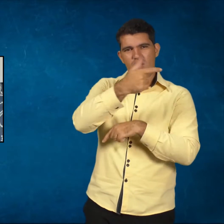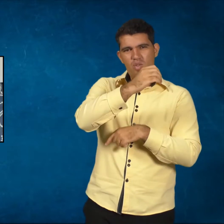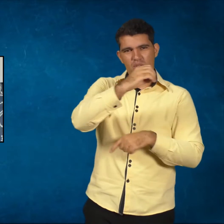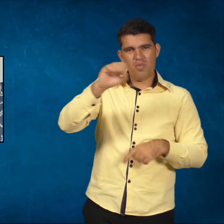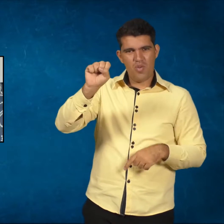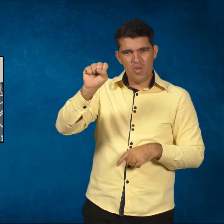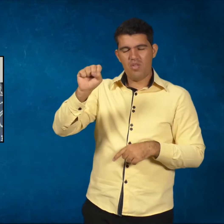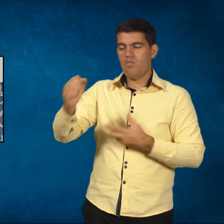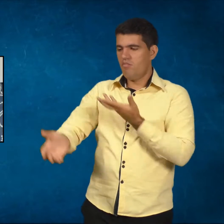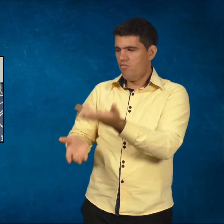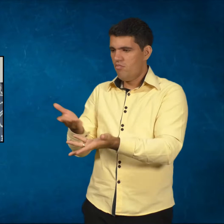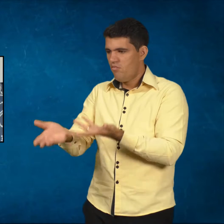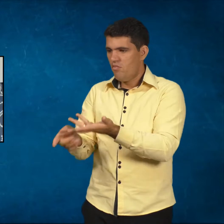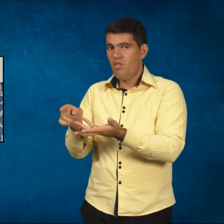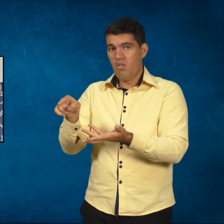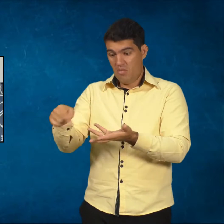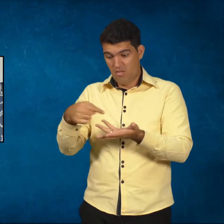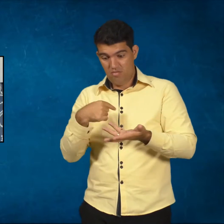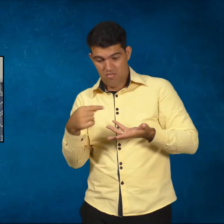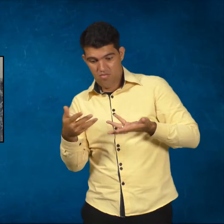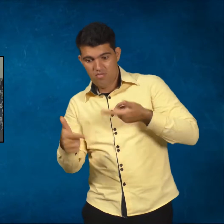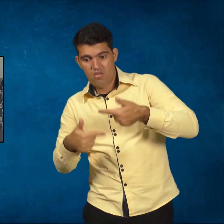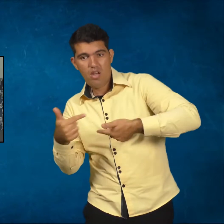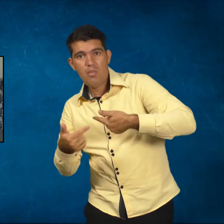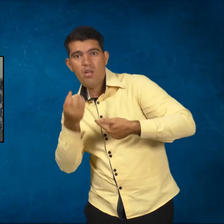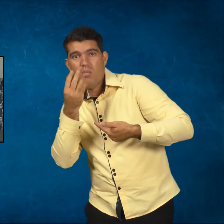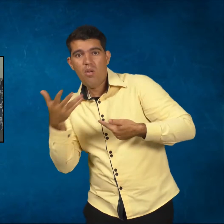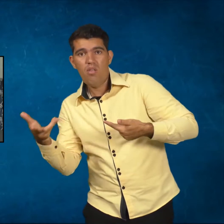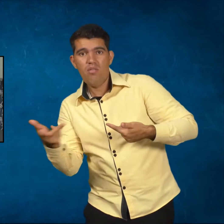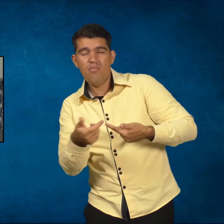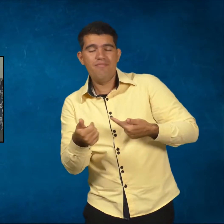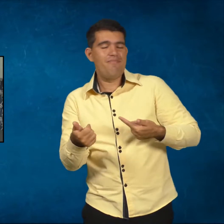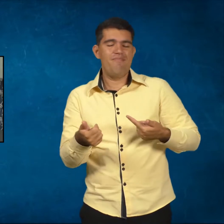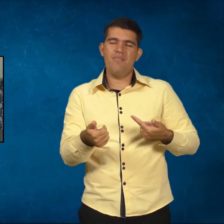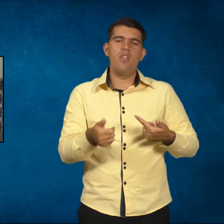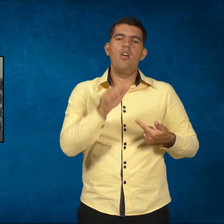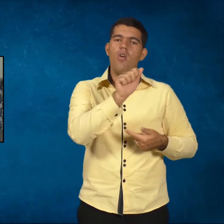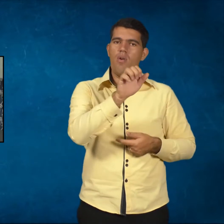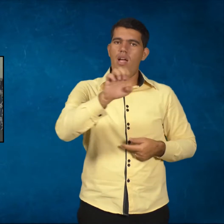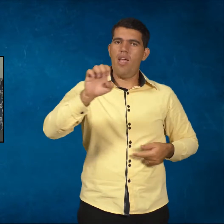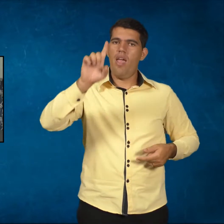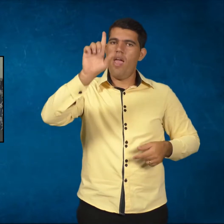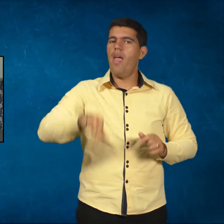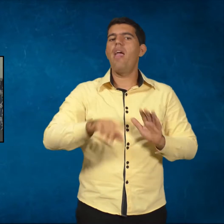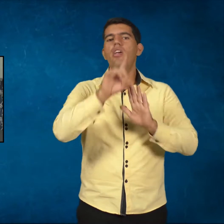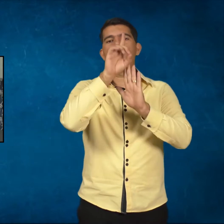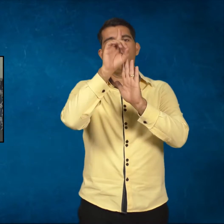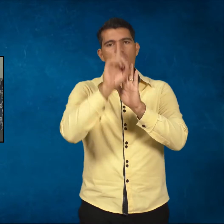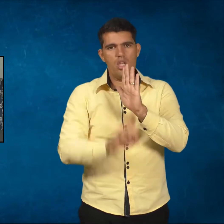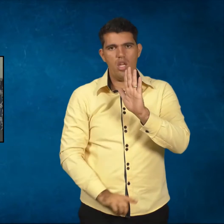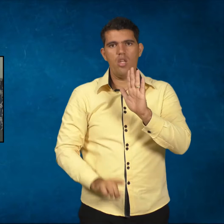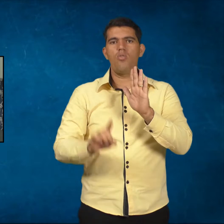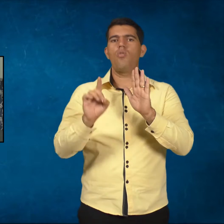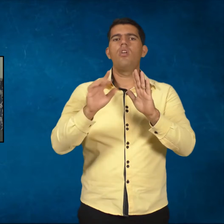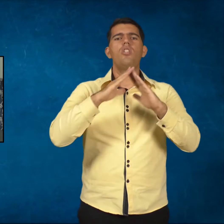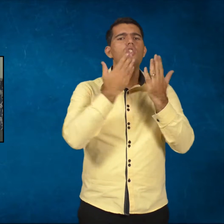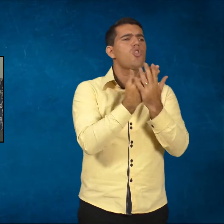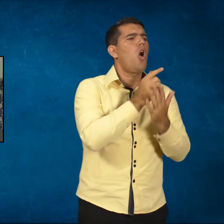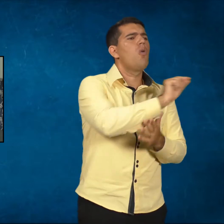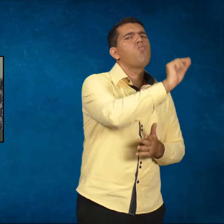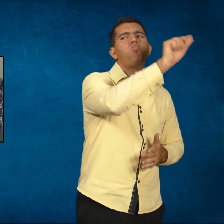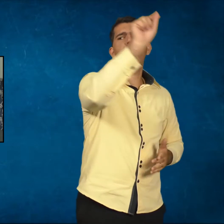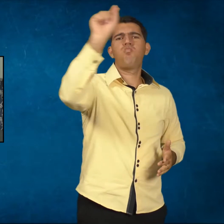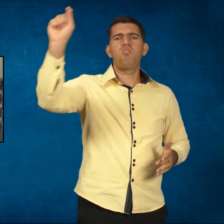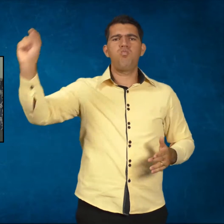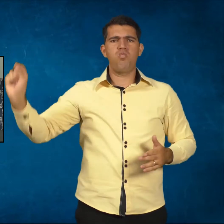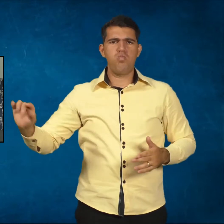um serviço que nem sempre é de qualidade. Então eu falo que o AE é um direito, ele ainda não existe em toda a escola, e